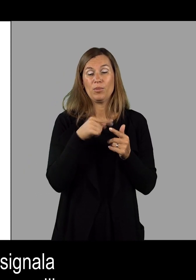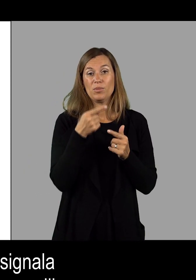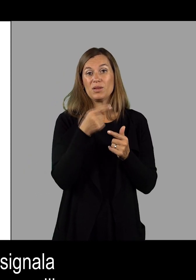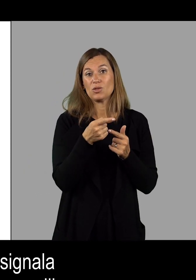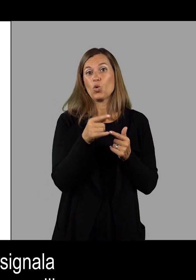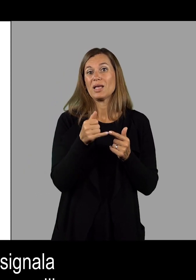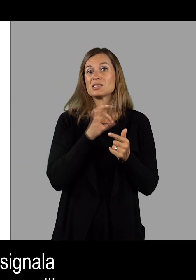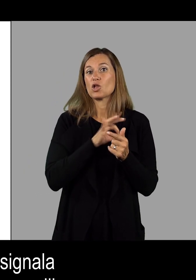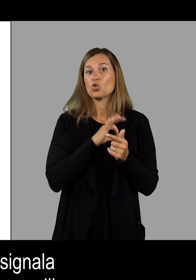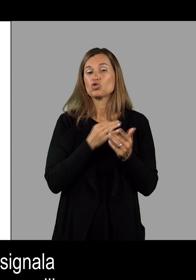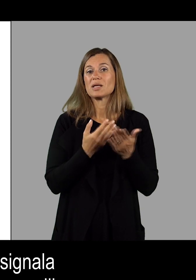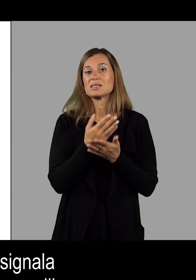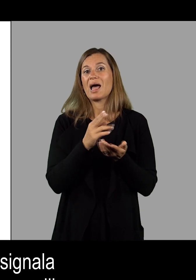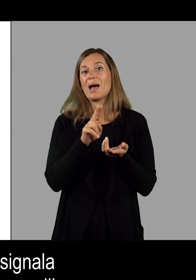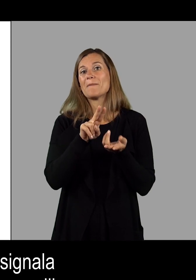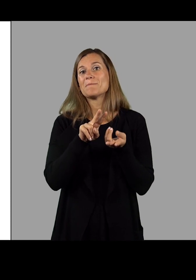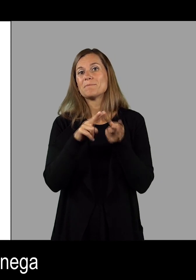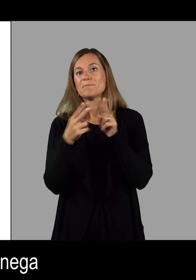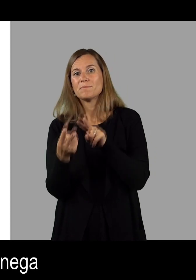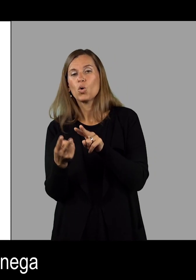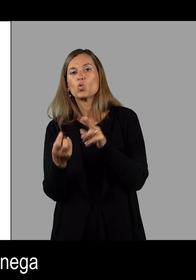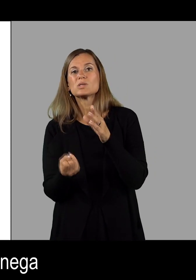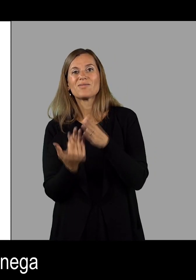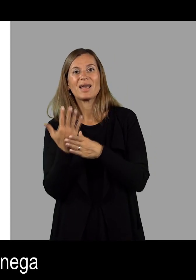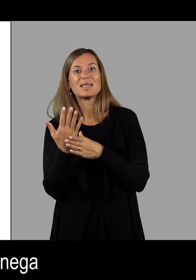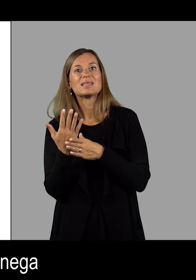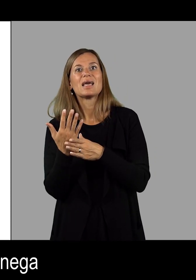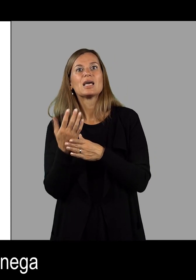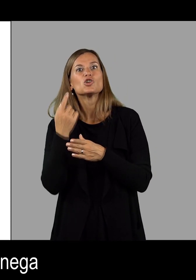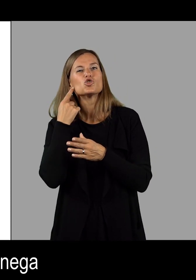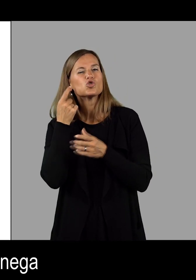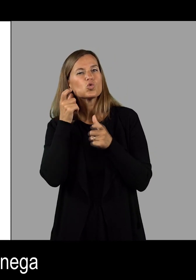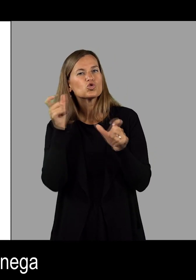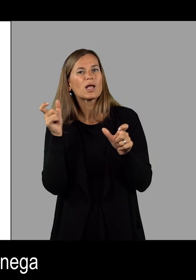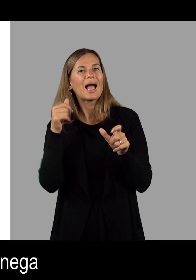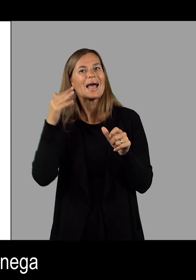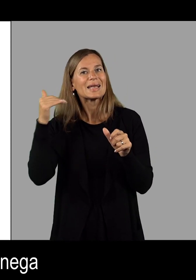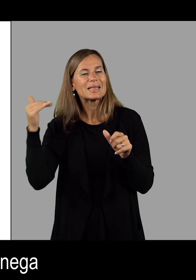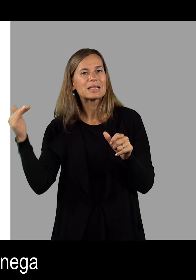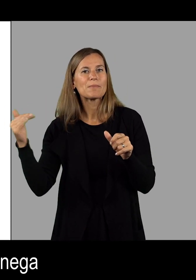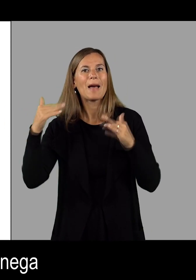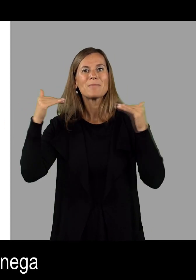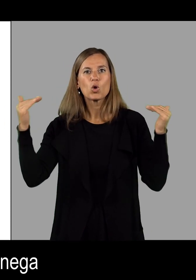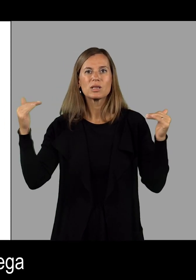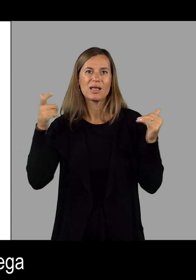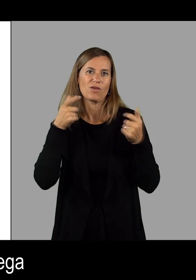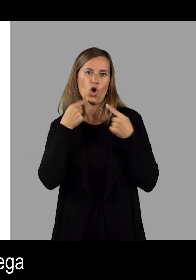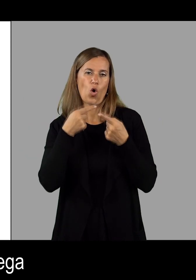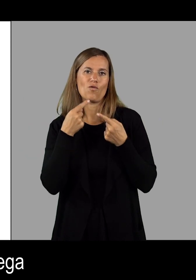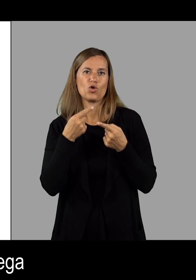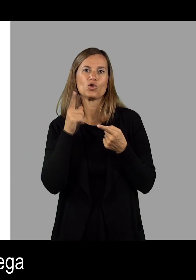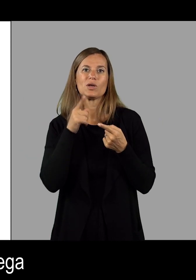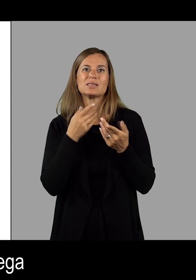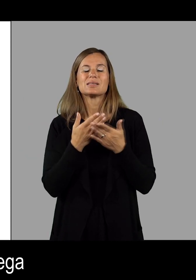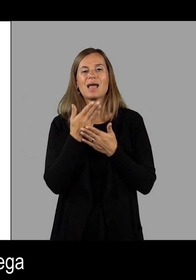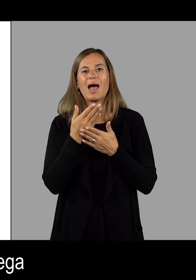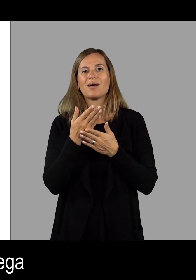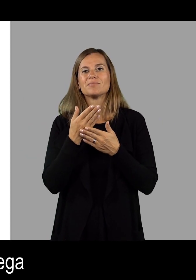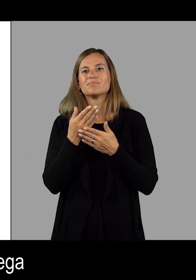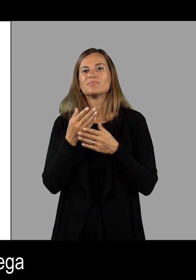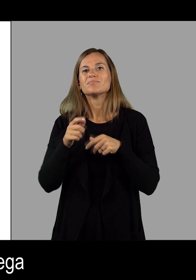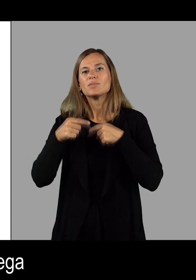je zadolžen za oblikovanje prozodije, to pomeni ustvarjanje slušnega vtisa ritma in melodije v govoru in pa za tvorjenje